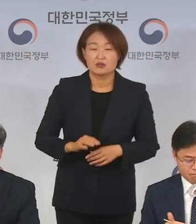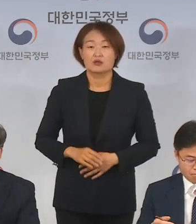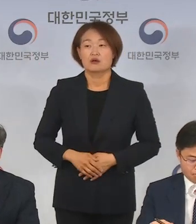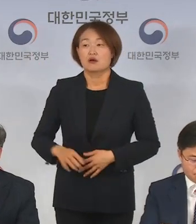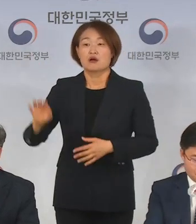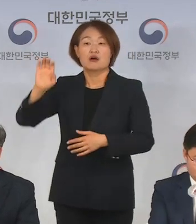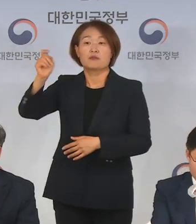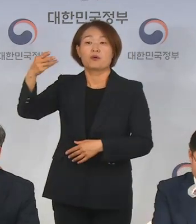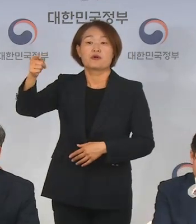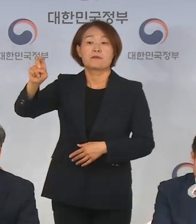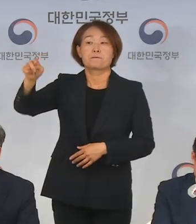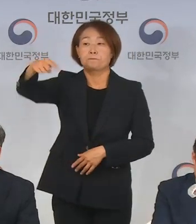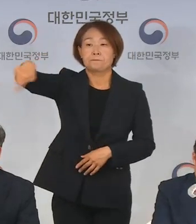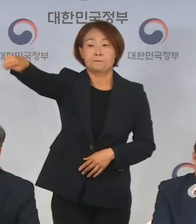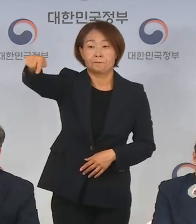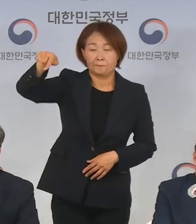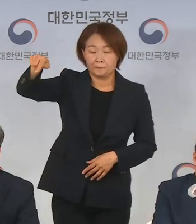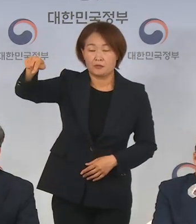포럼 자체가